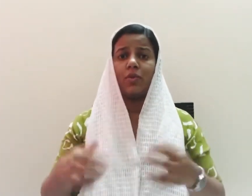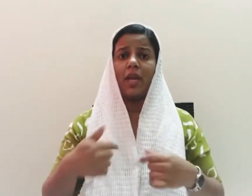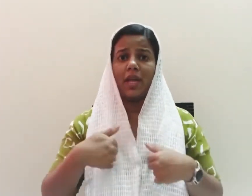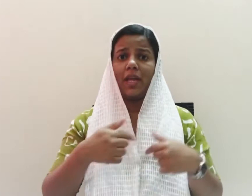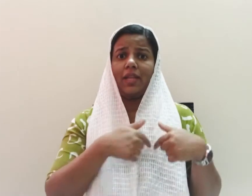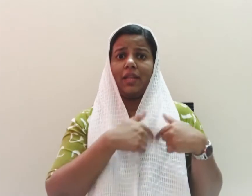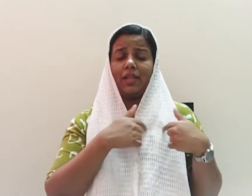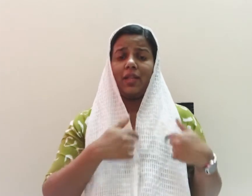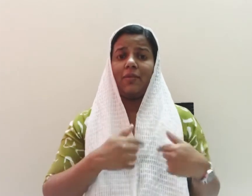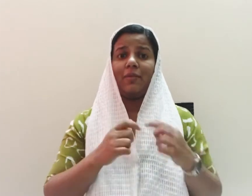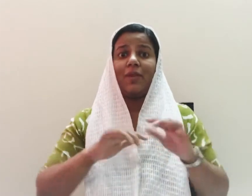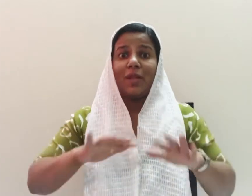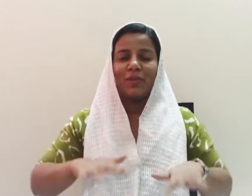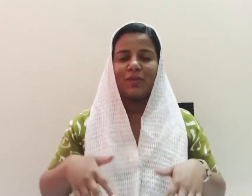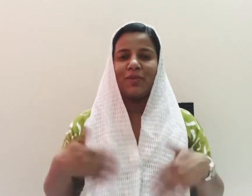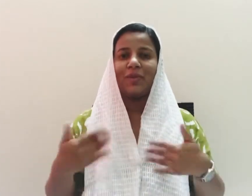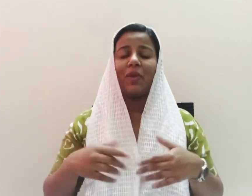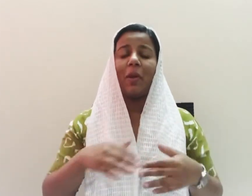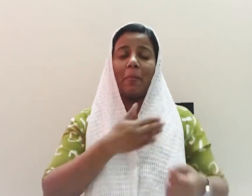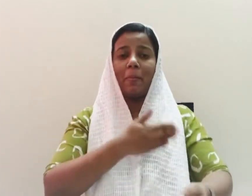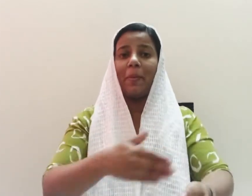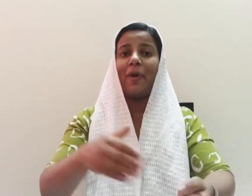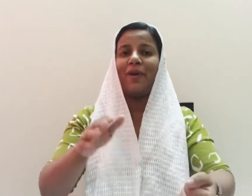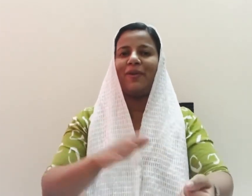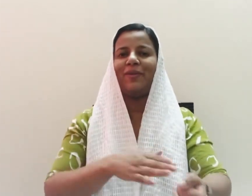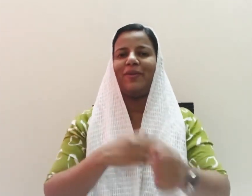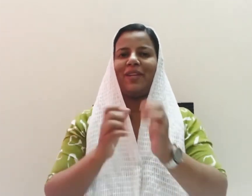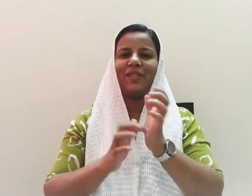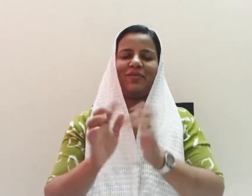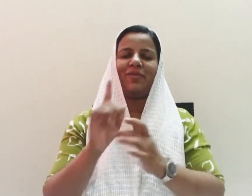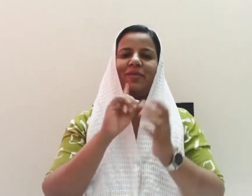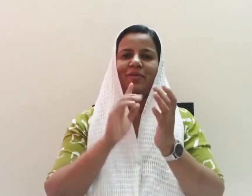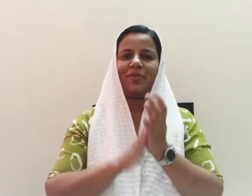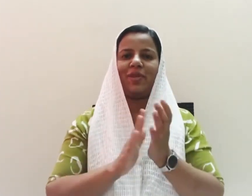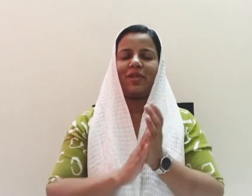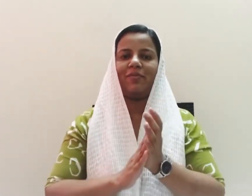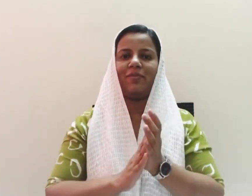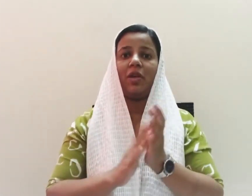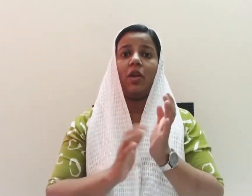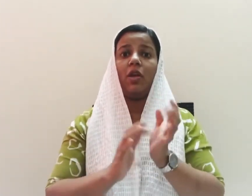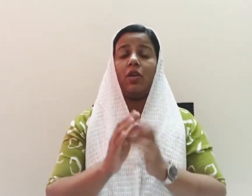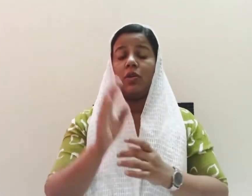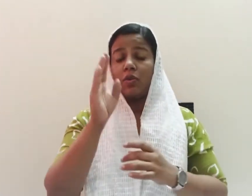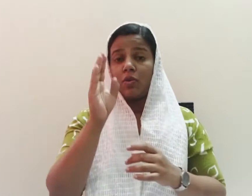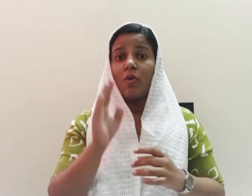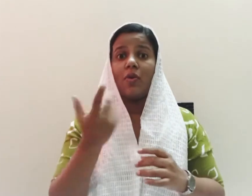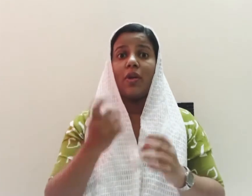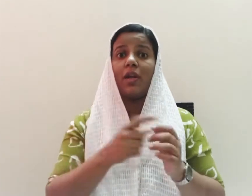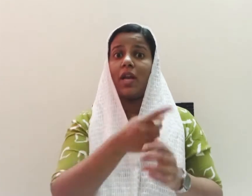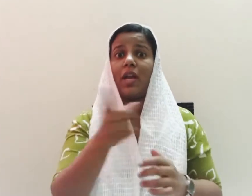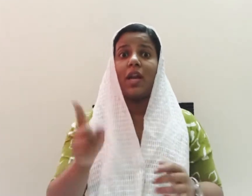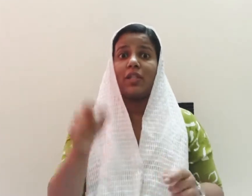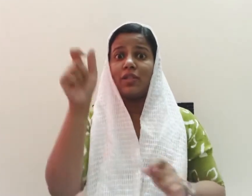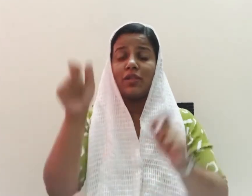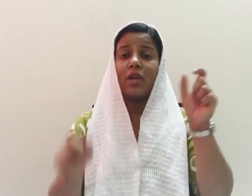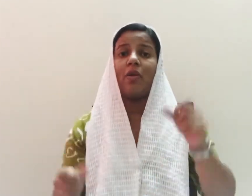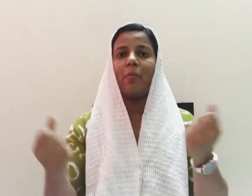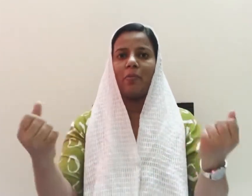അതുകൊണ്ട് ഹൃദയം, എൻ്റെ ഹൃദയം ഉല്ലസിക്കുന്നു, പാട്ടോടെ ഞാനവനെ സ്തുതിക്കുന്നു. യഹോവ തൻ്റെ ജനത്തിൻ്റെ ബലമാകുന്നു, തൻ്റെ അഭിഷക്തന്